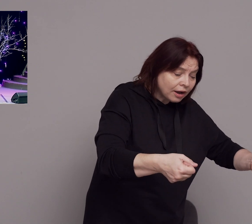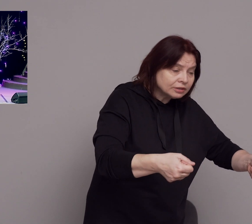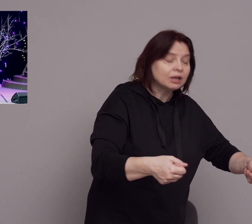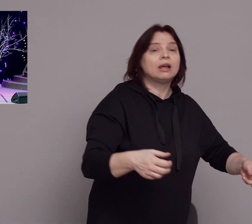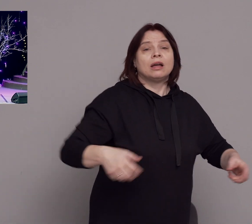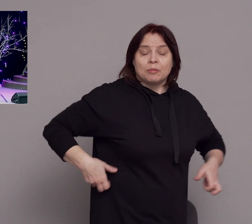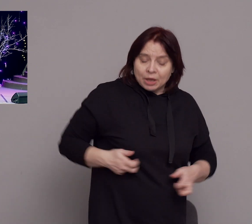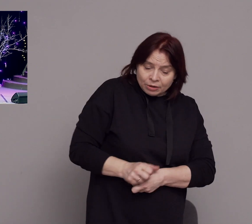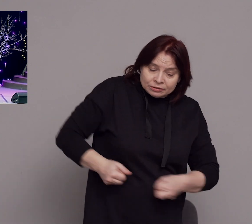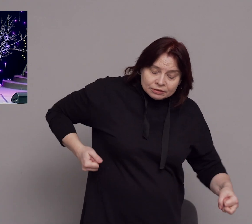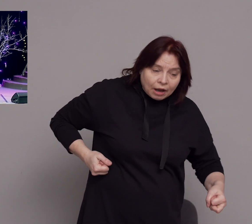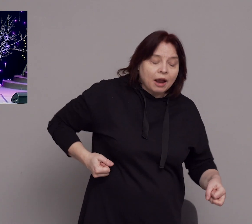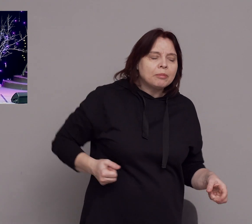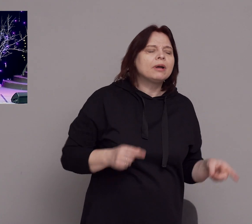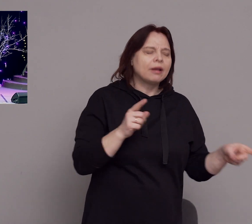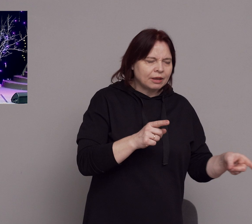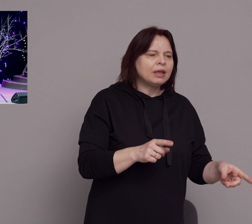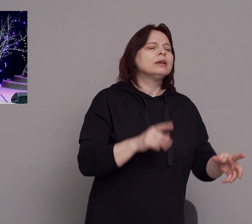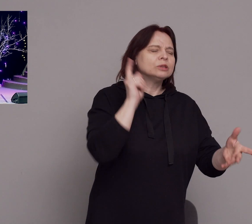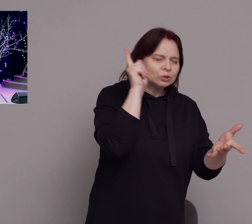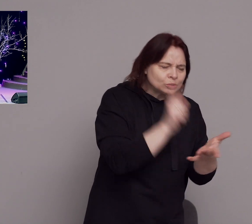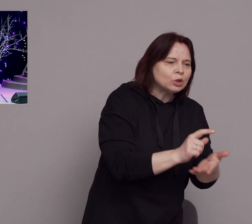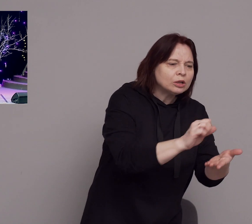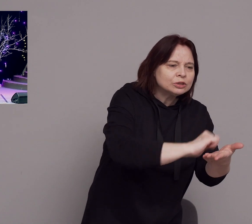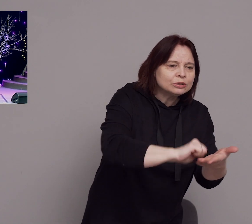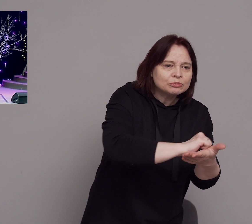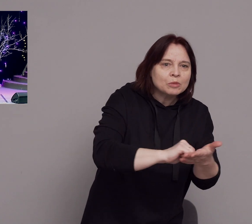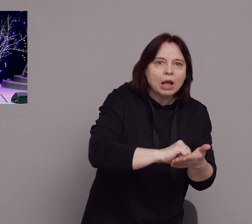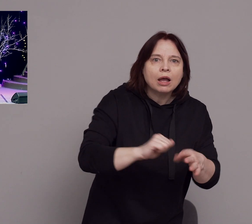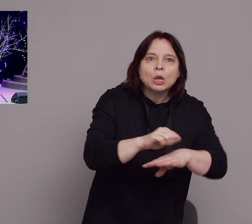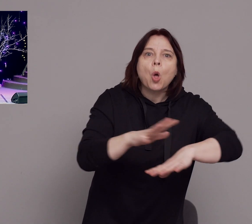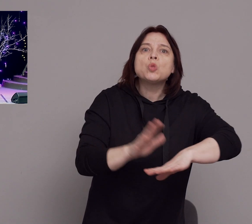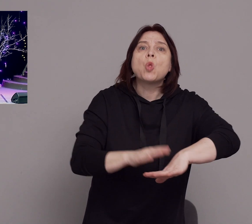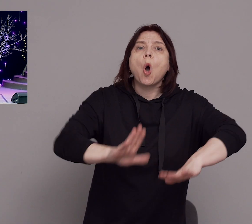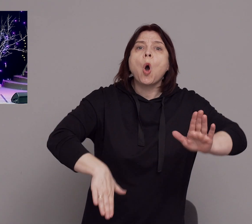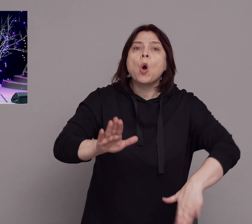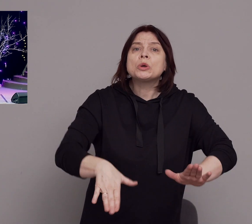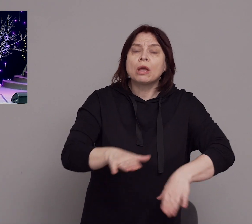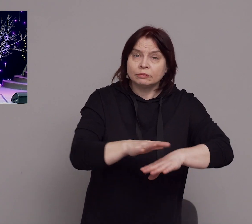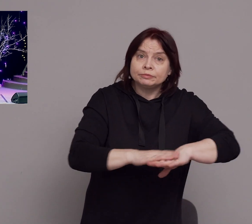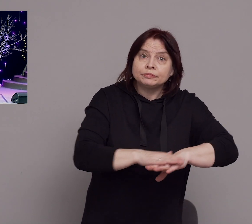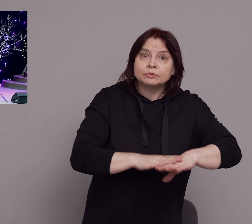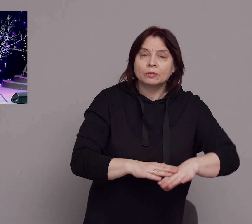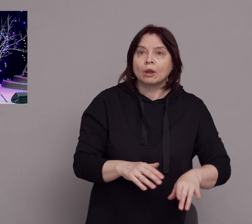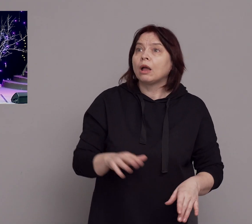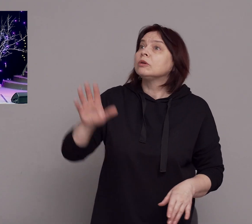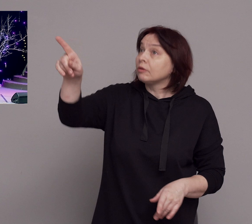ноги. Я должен омыть тебе ноги». И какова реакция Петра? Как отвечает